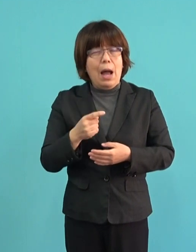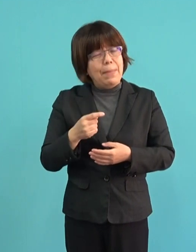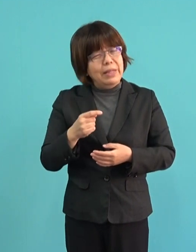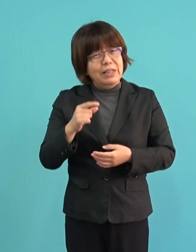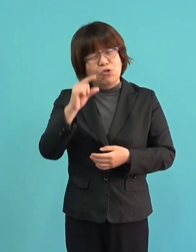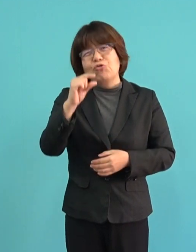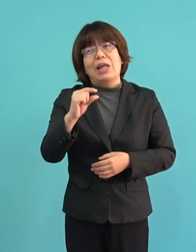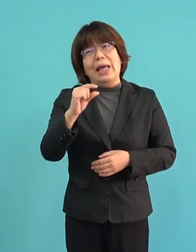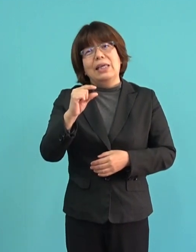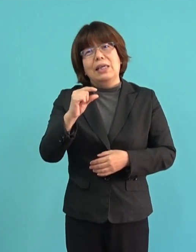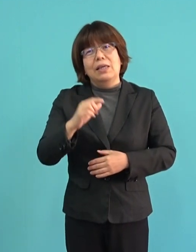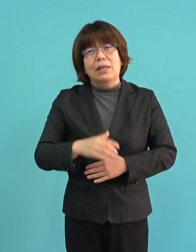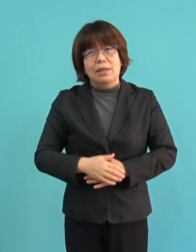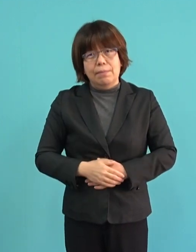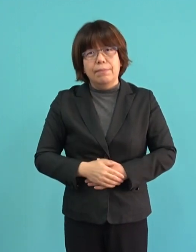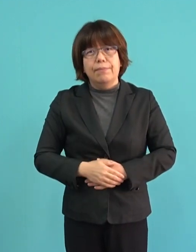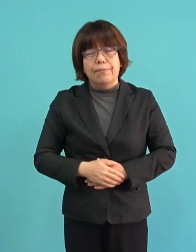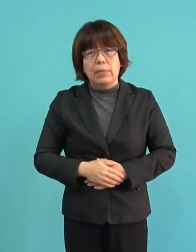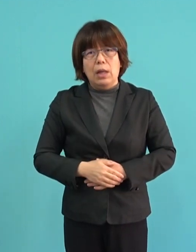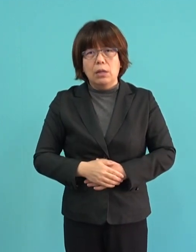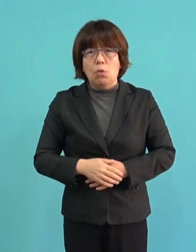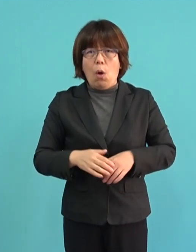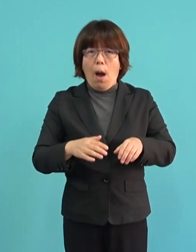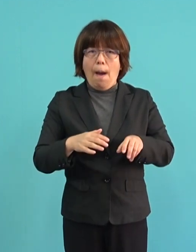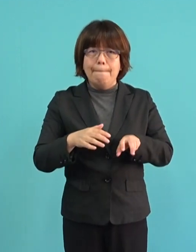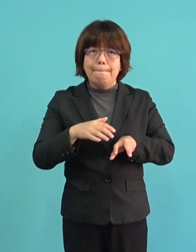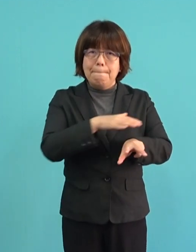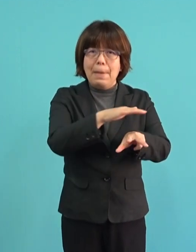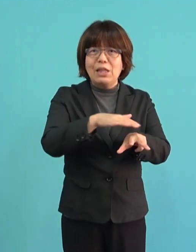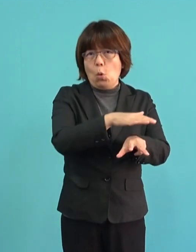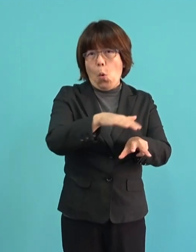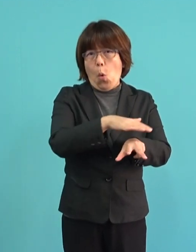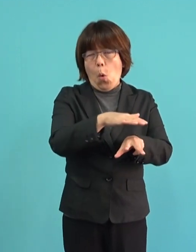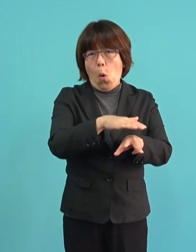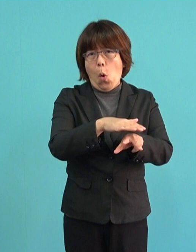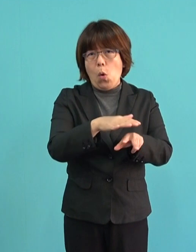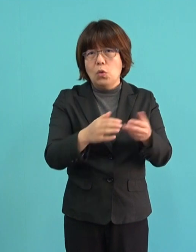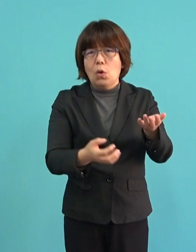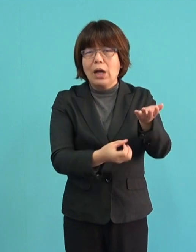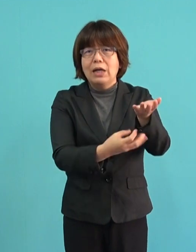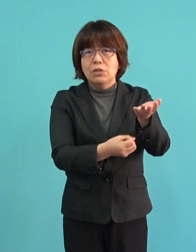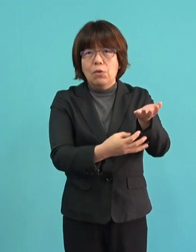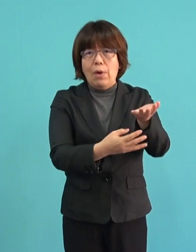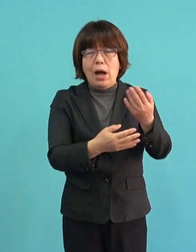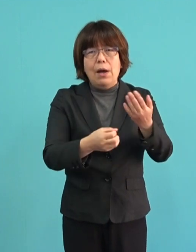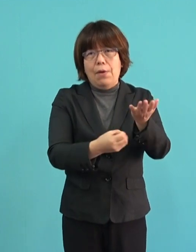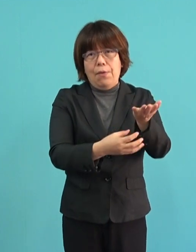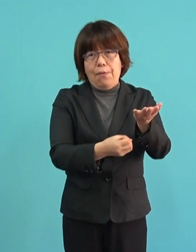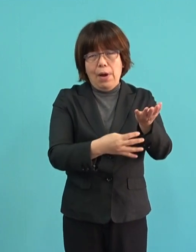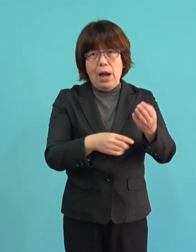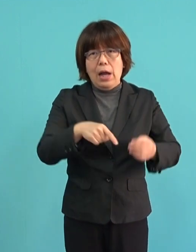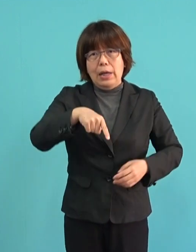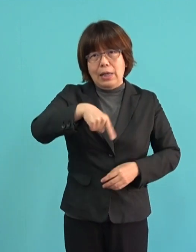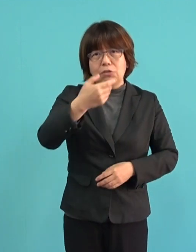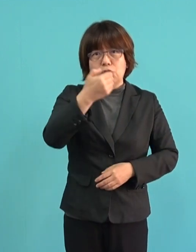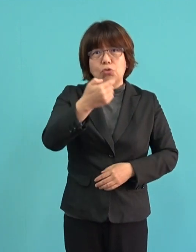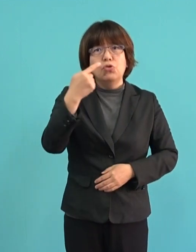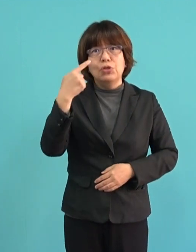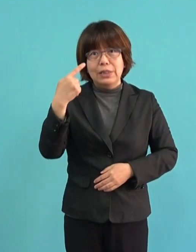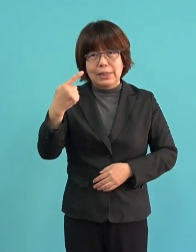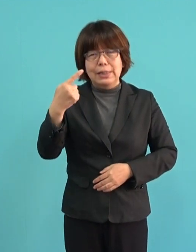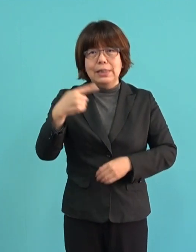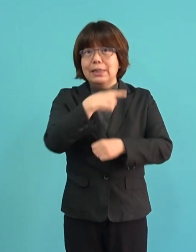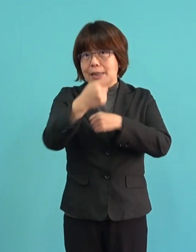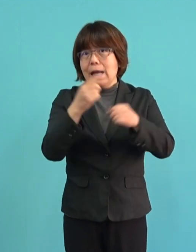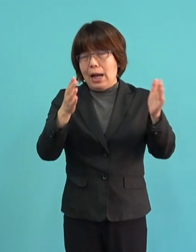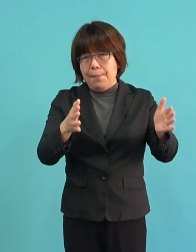はなりますあとペット火葬ですねペット可能については今のところ132件ということで年間191件ということ